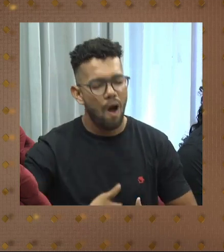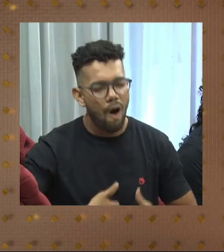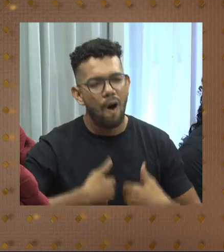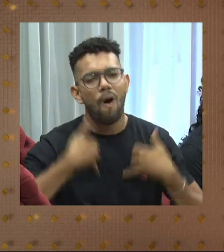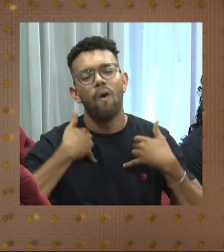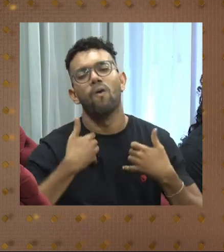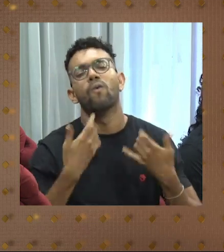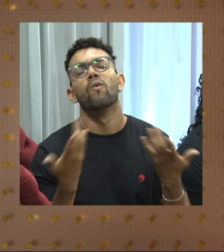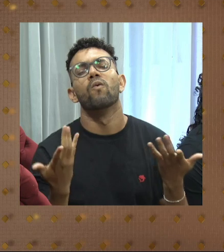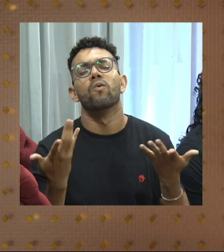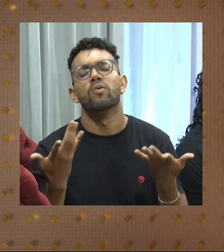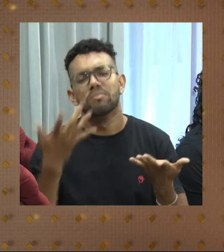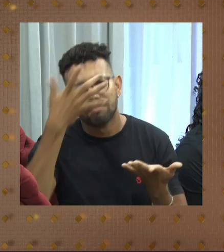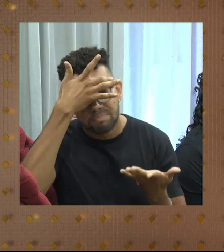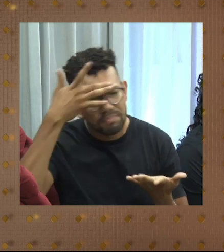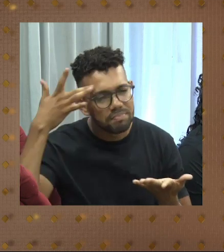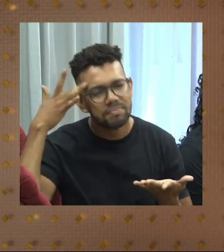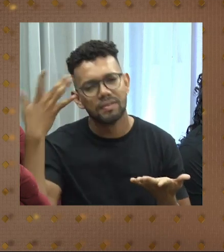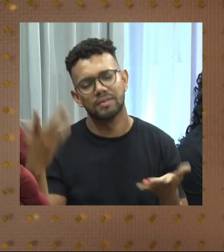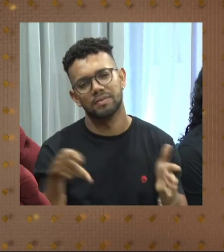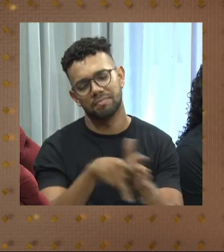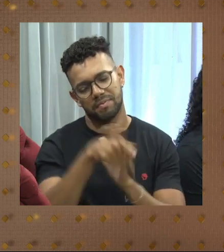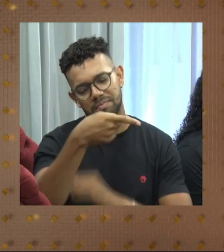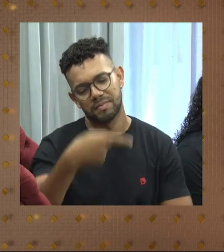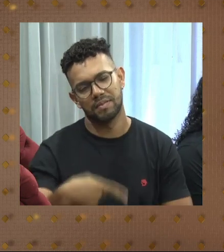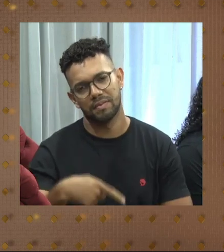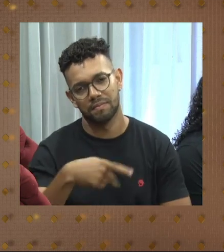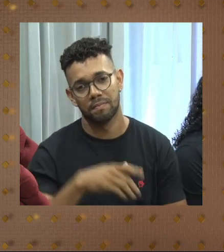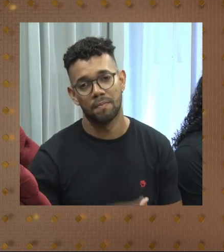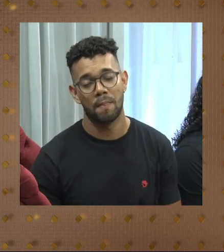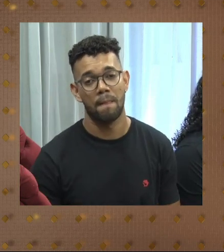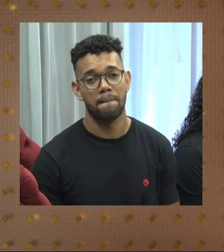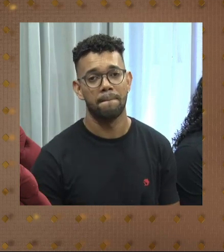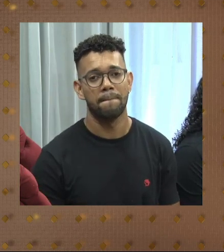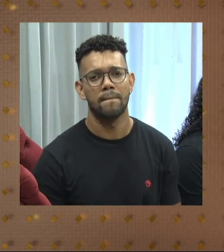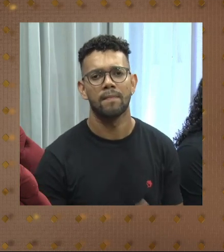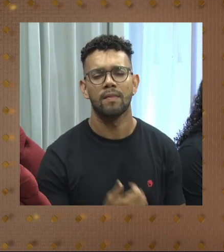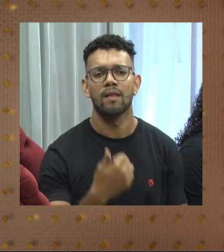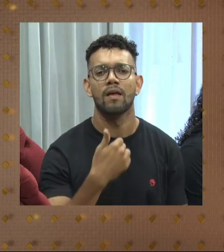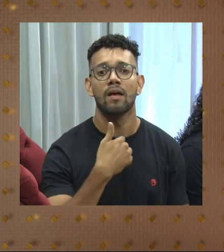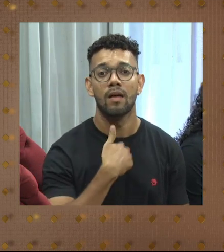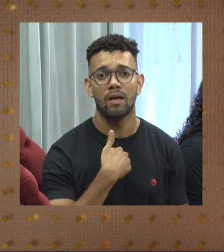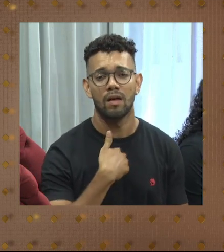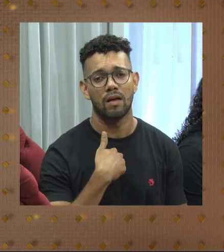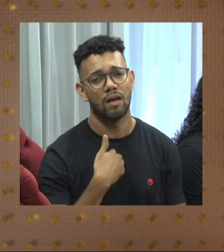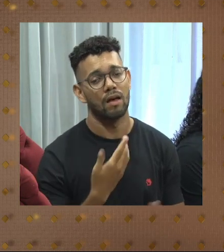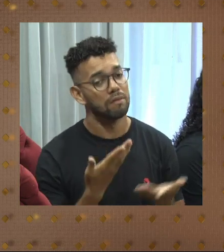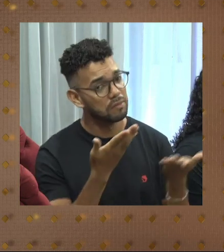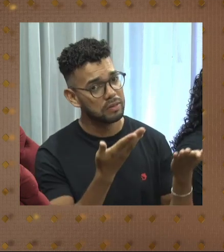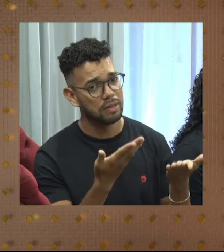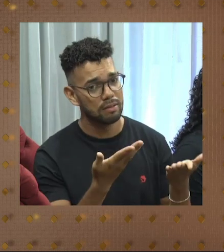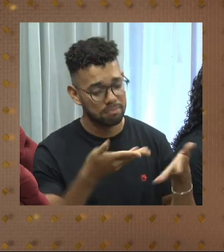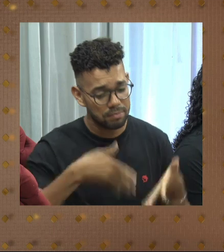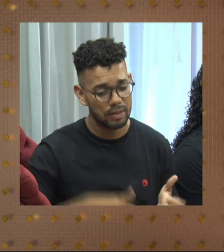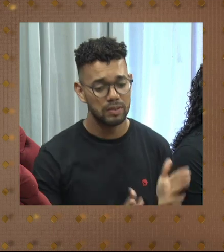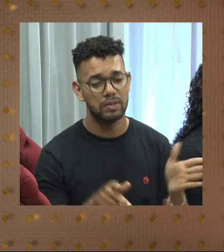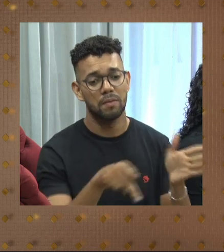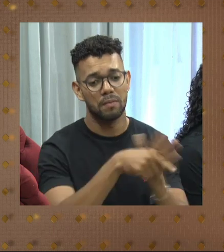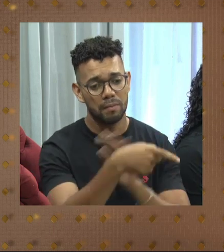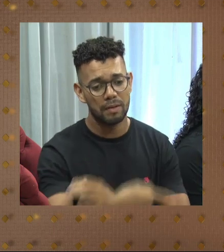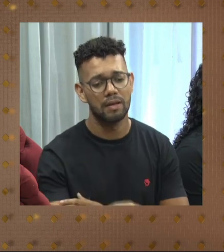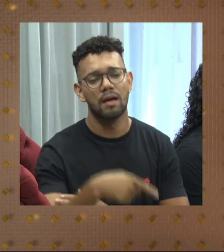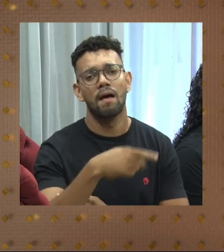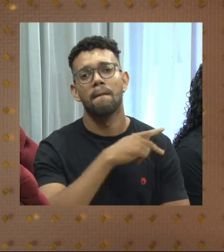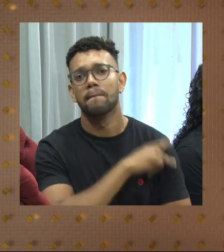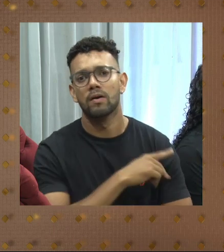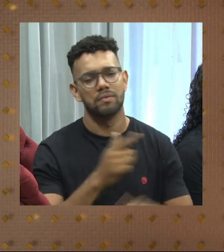locais. Lógico. E, Mariana, eu falo piauiense, né? Mas eu sou mineira, você não é do Piauí, né? Não, você nasceu no